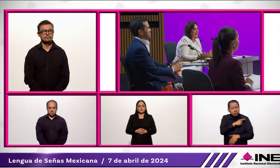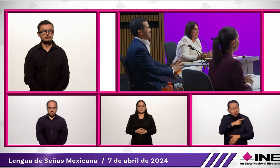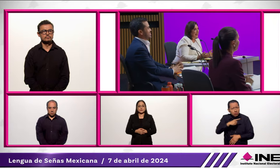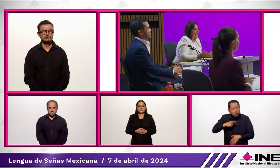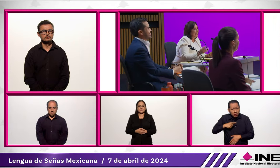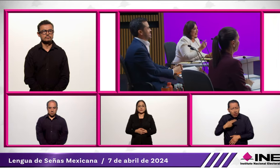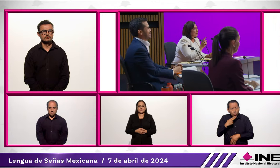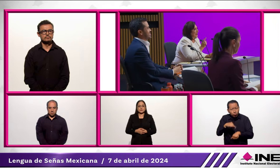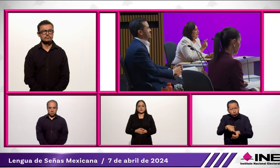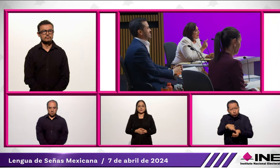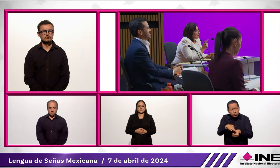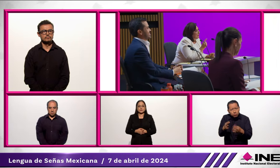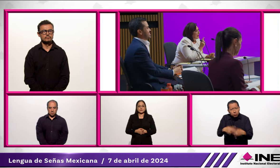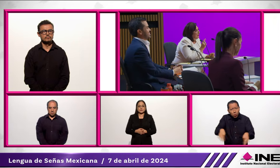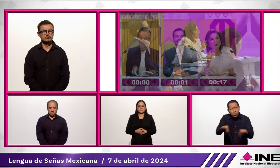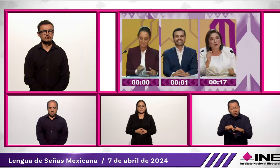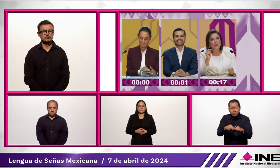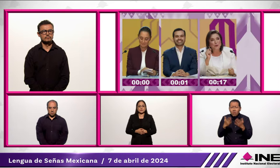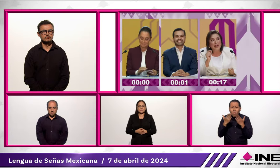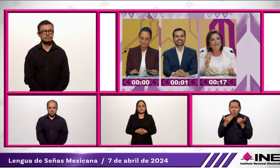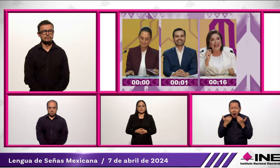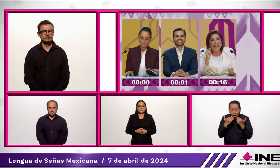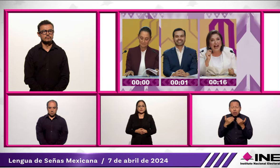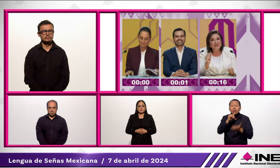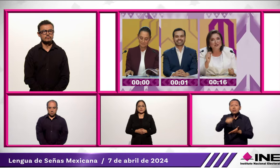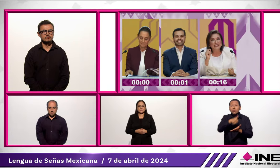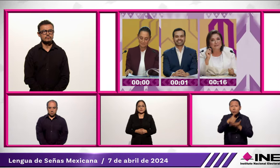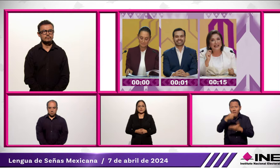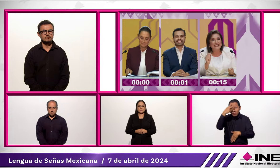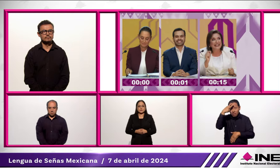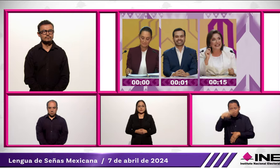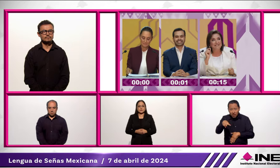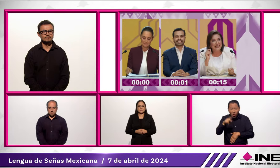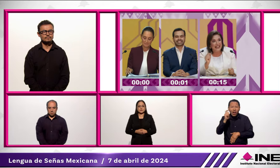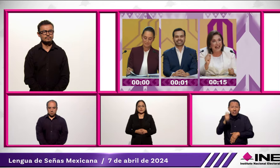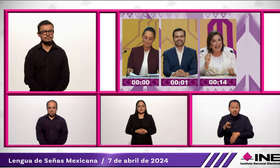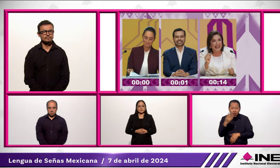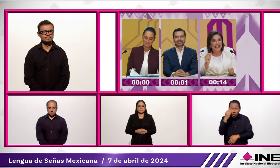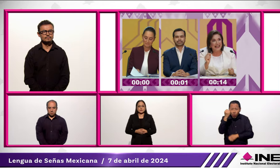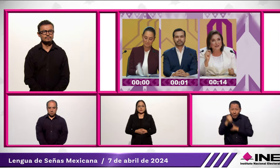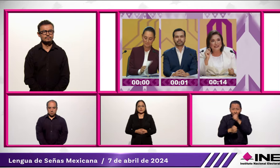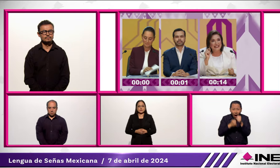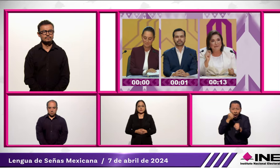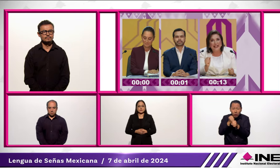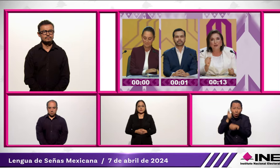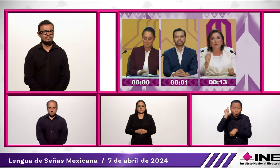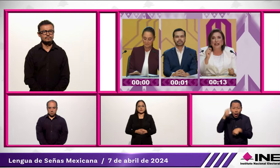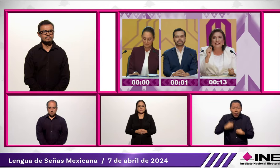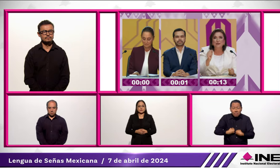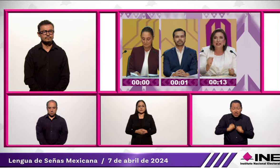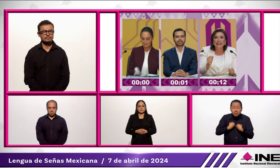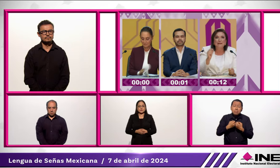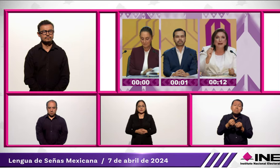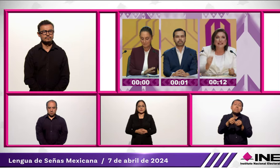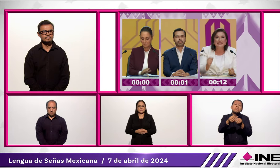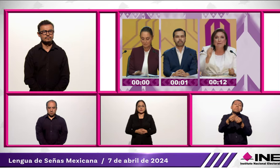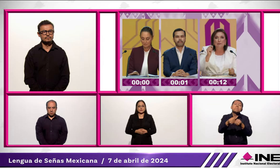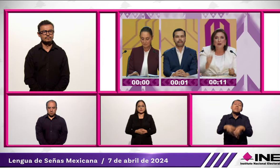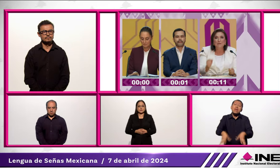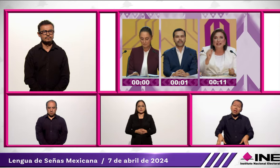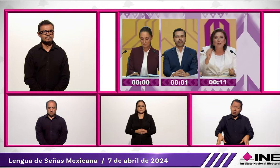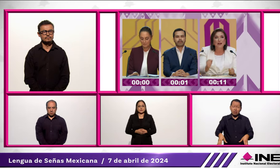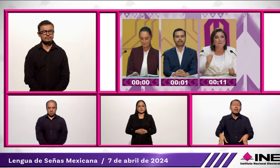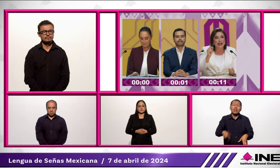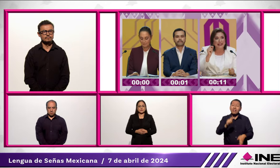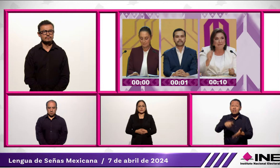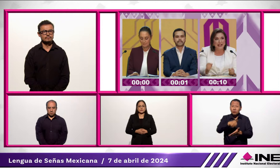durante la pandemia, la Ciudad de México perdió 9 años de esperanza de vida. Eso es tremendo. Fue la ciudad del país que